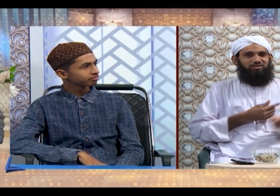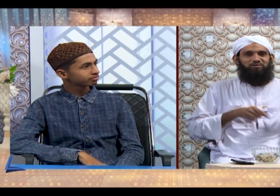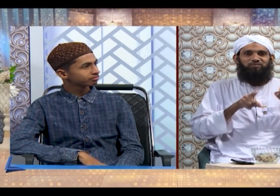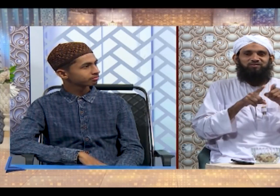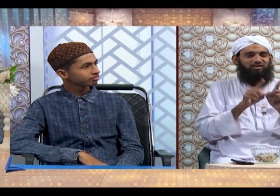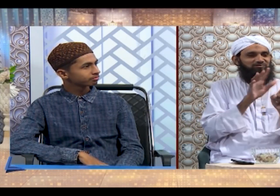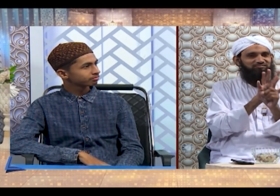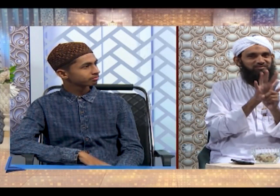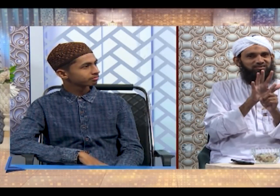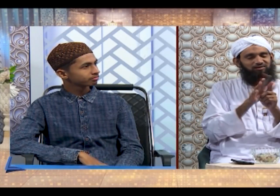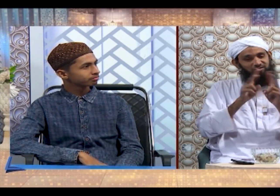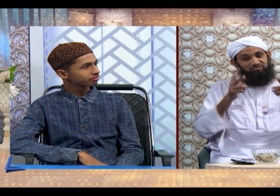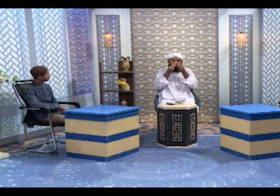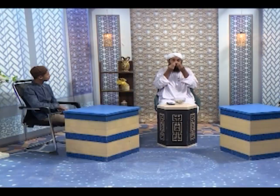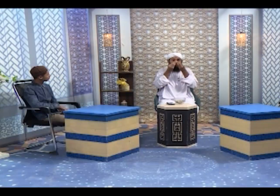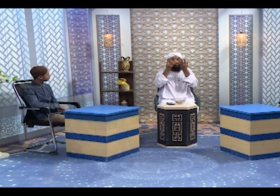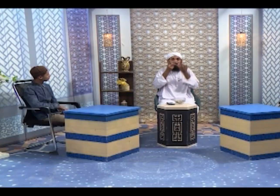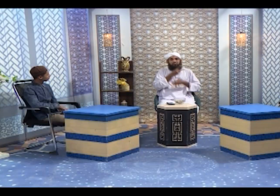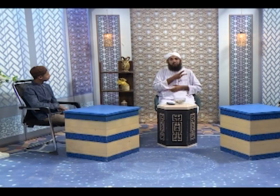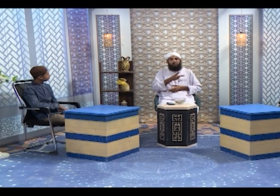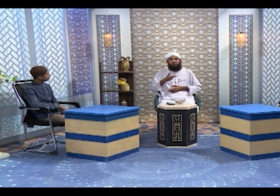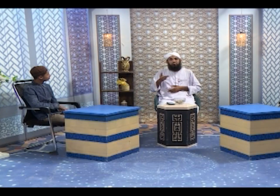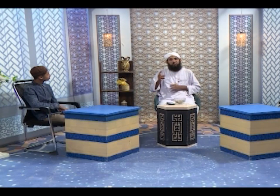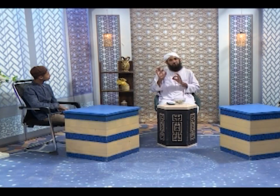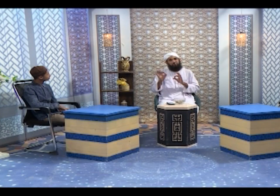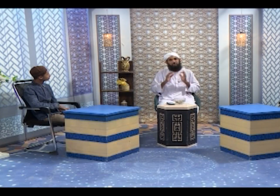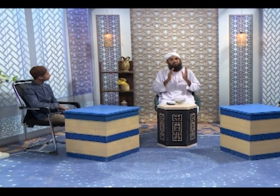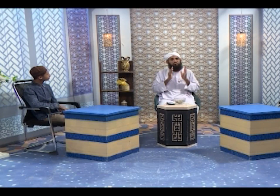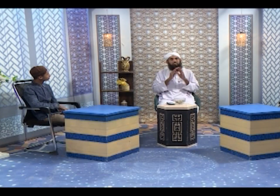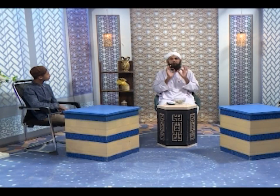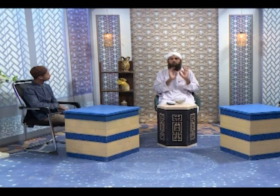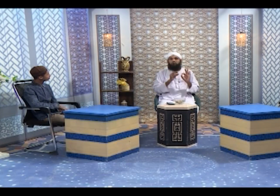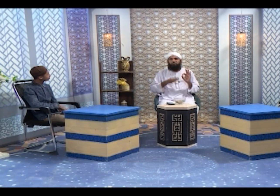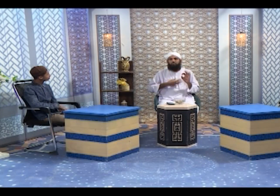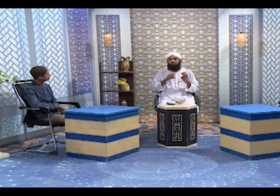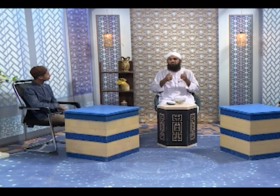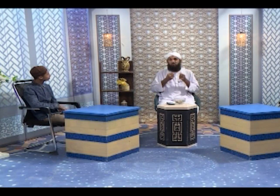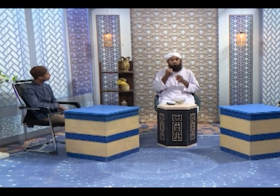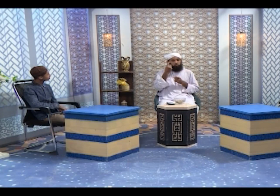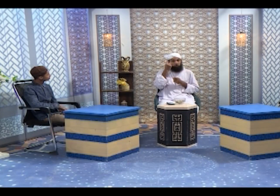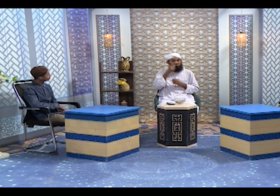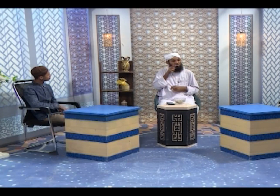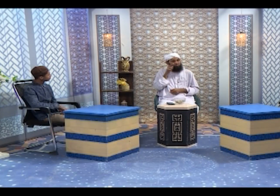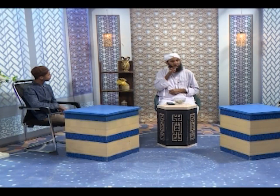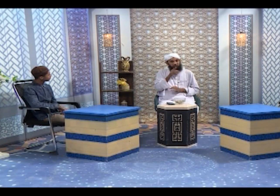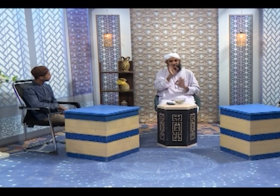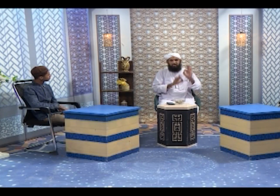اپنانا جھگڑے مٹانا، رہے گا سدا خوشنما دینی ماحول، تو غصے جھڑکنے سے بچنا وگرنا،